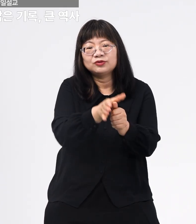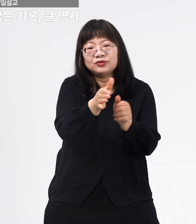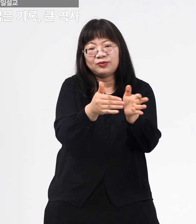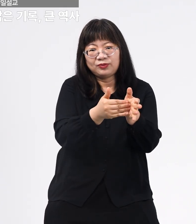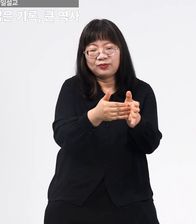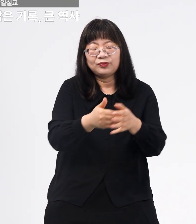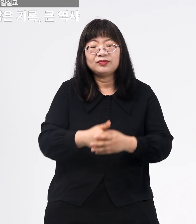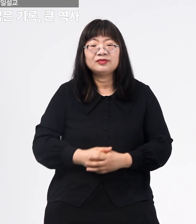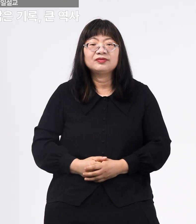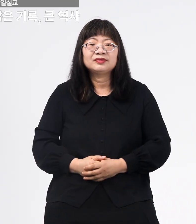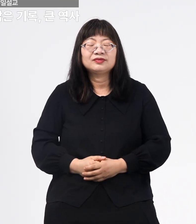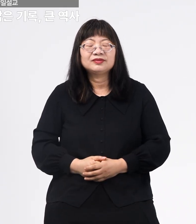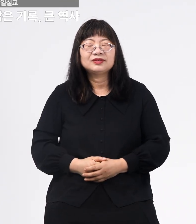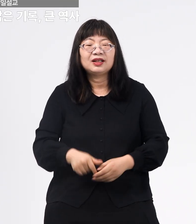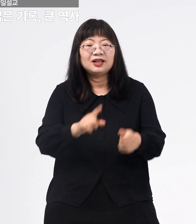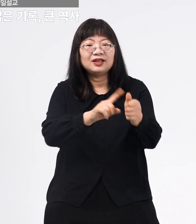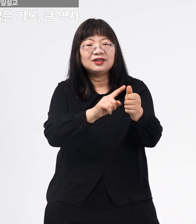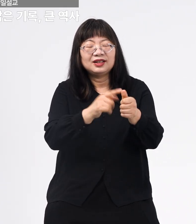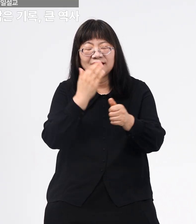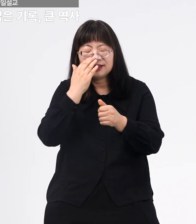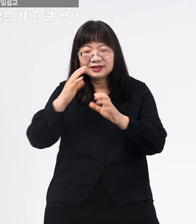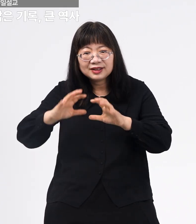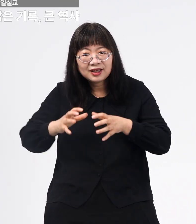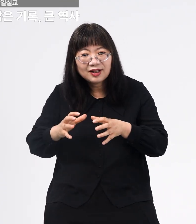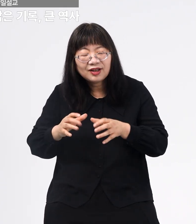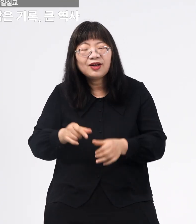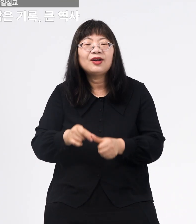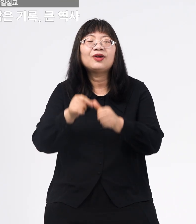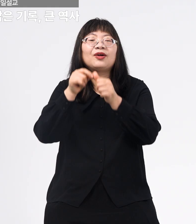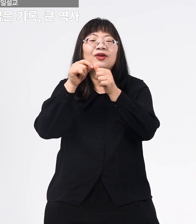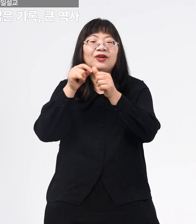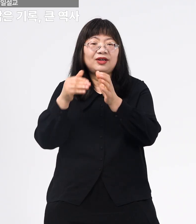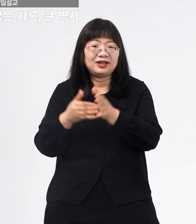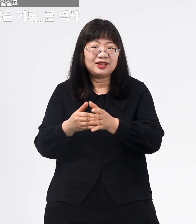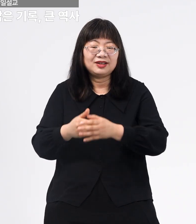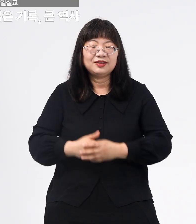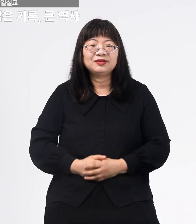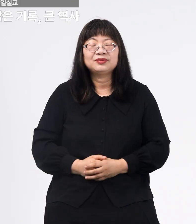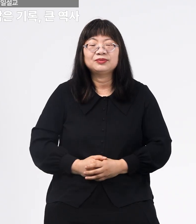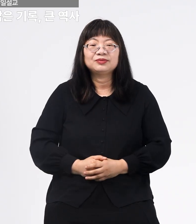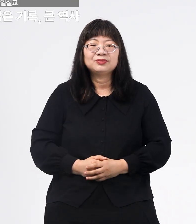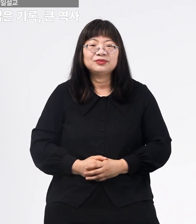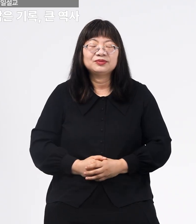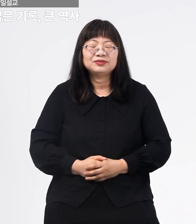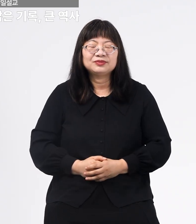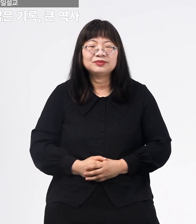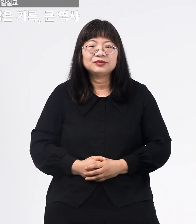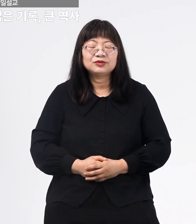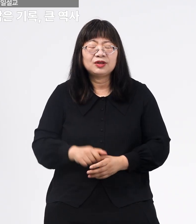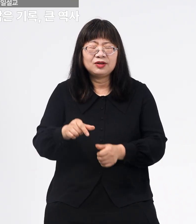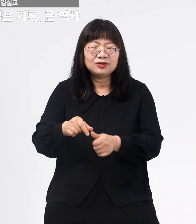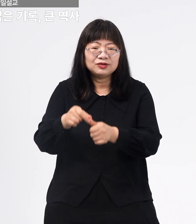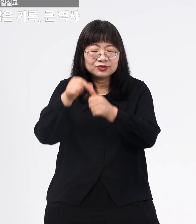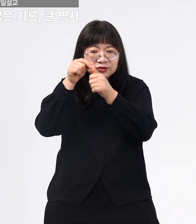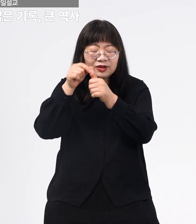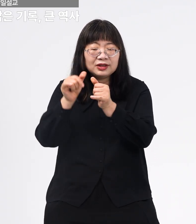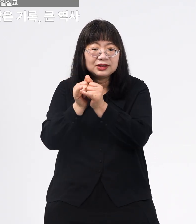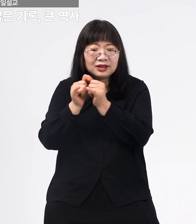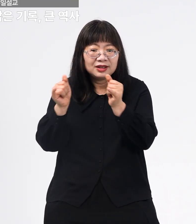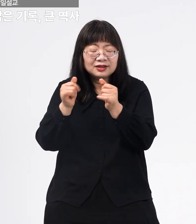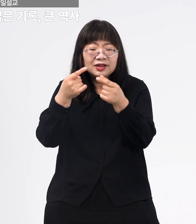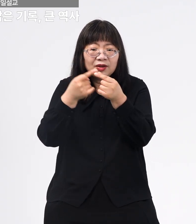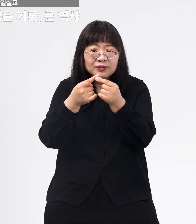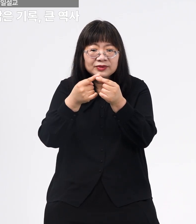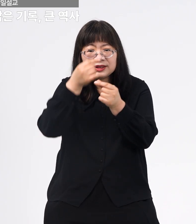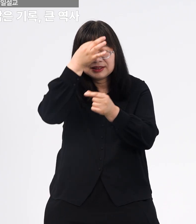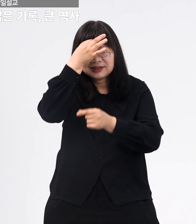죽였고 그도 이스라엘을 구원하였더라. 여러분, 구원자의 첫